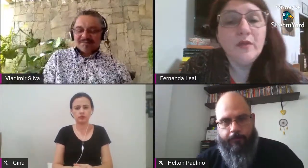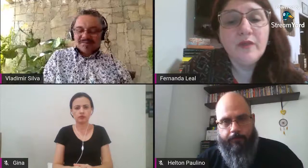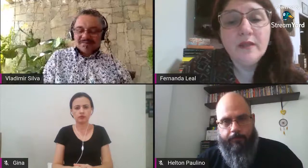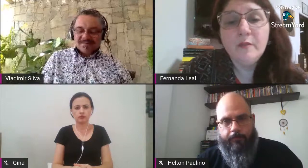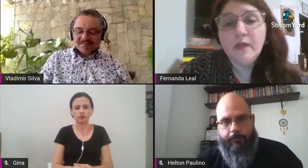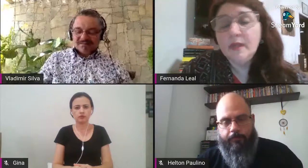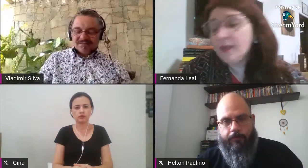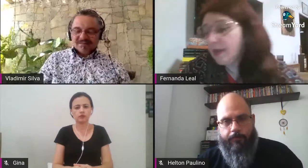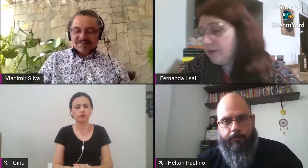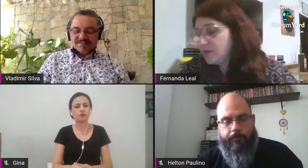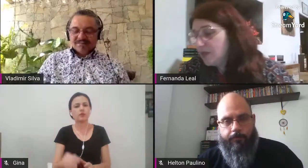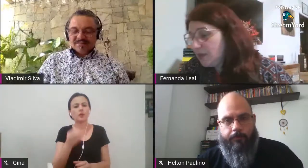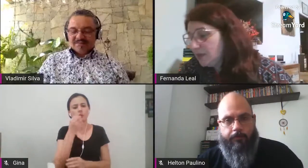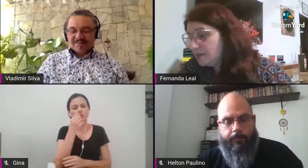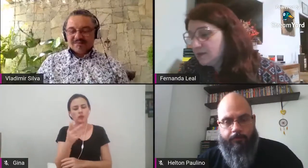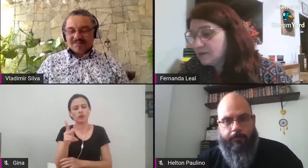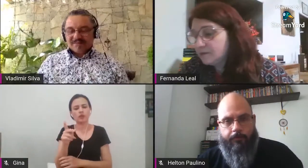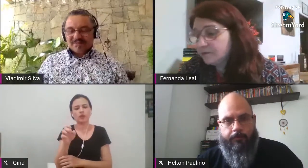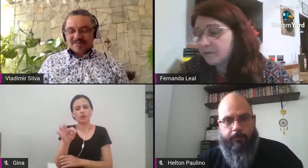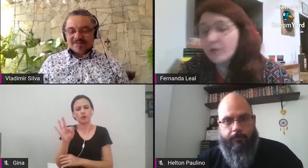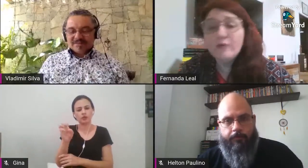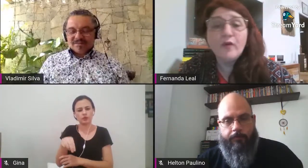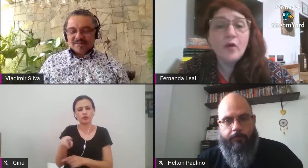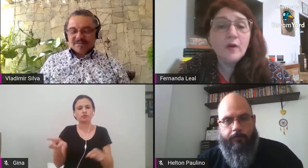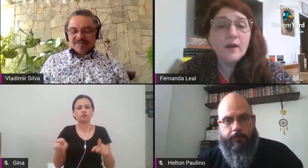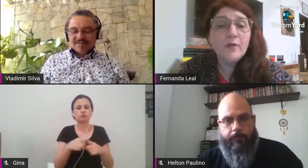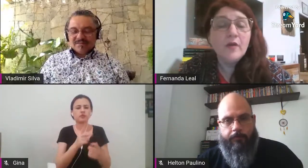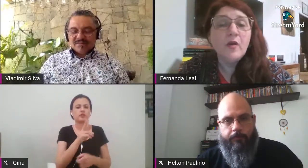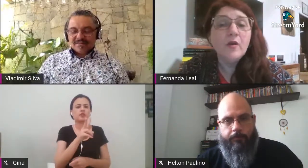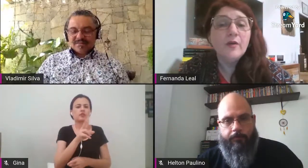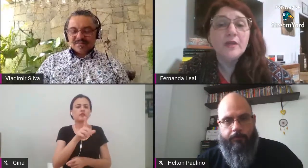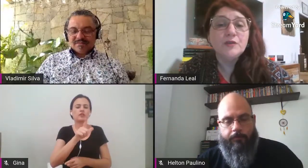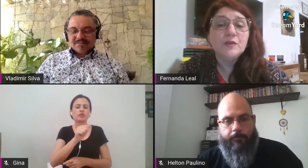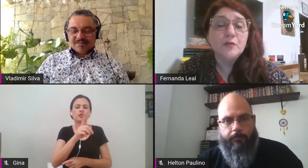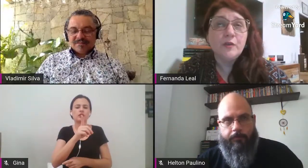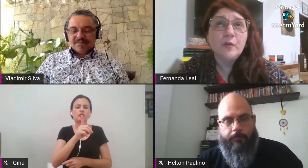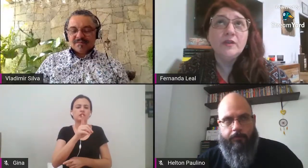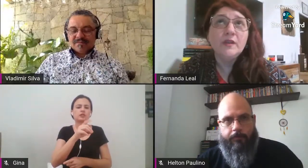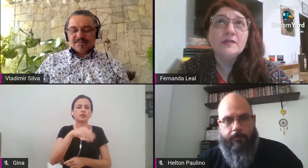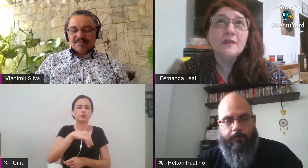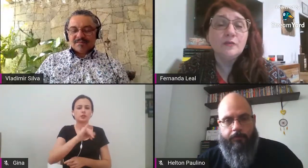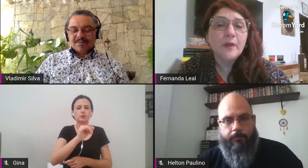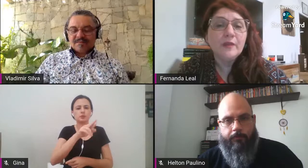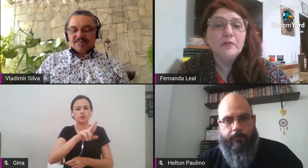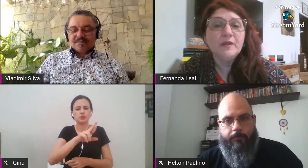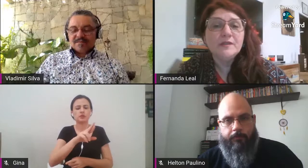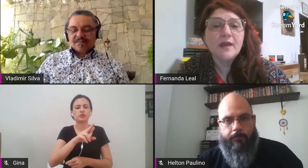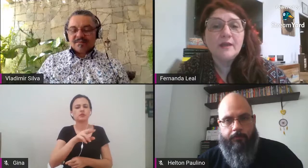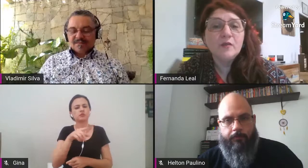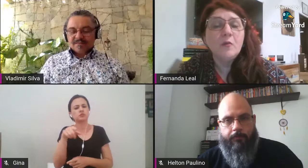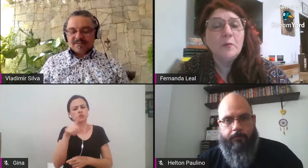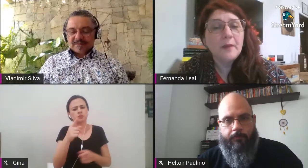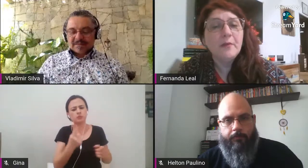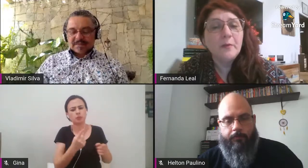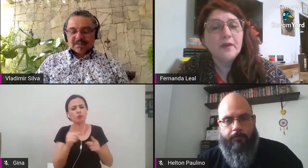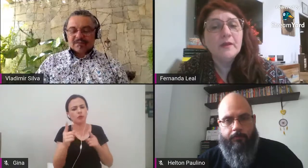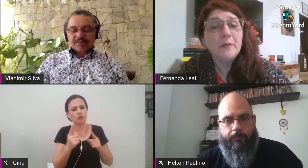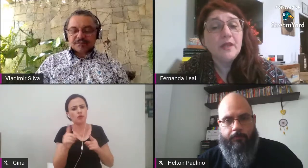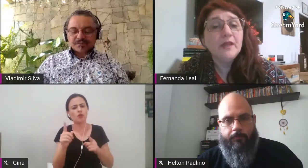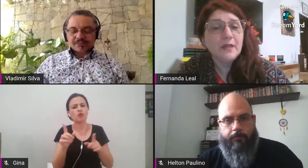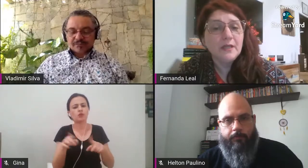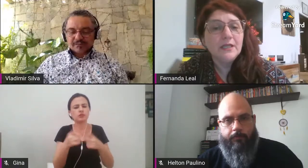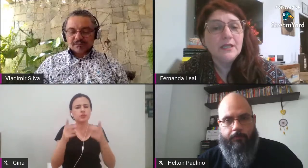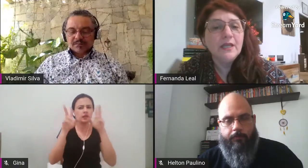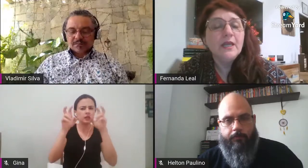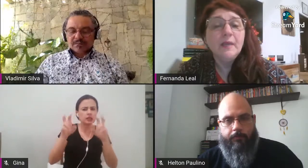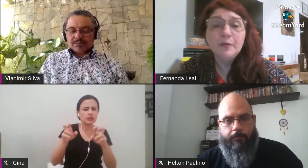Muito bom, Elton e Vladimir, né? Vocês provocam e colocam questões muito importantes, tanto para a